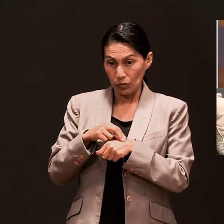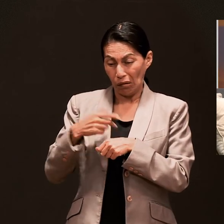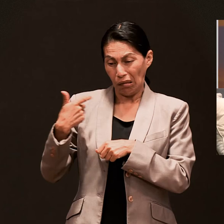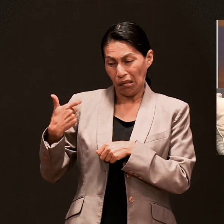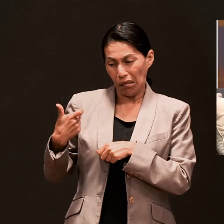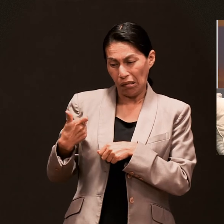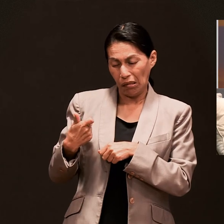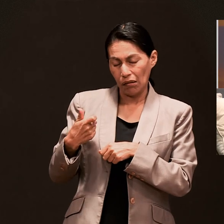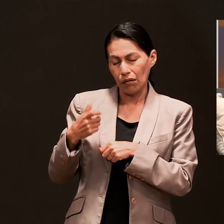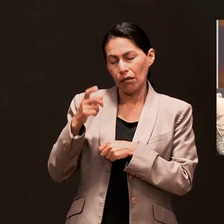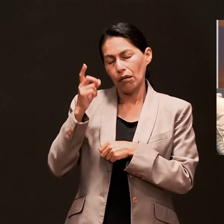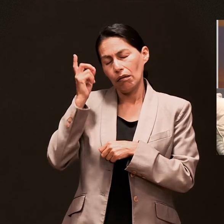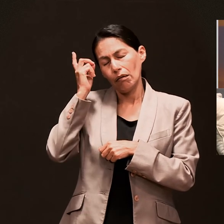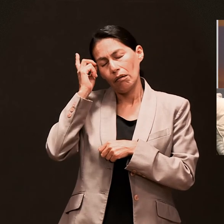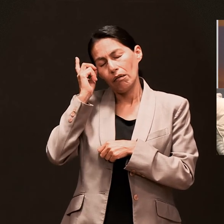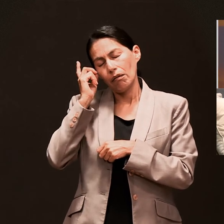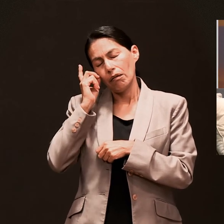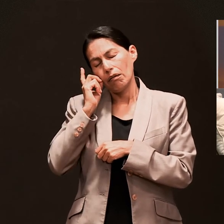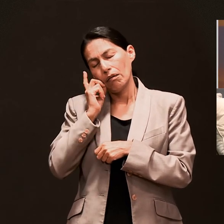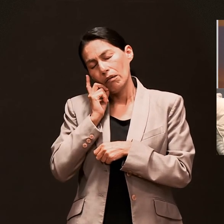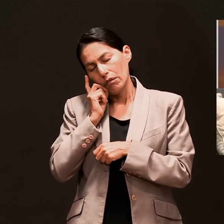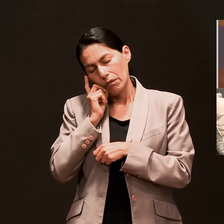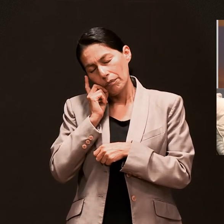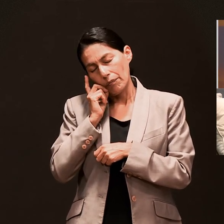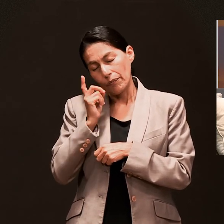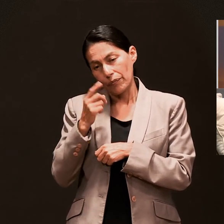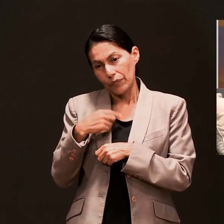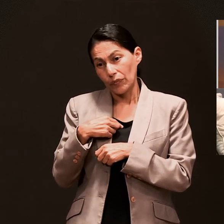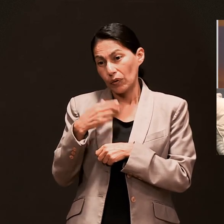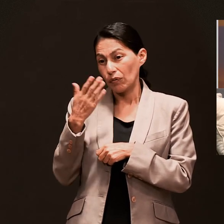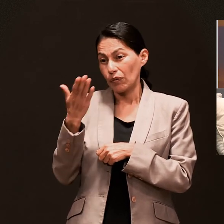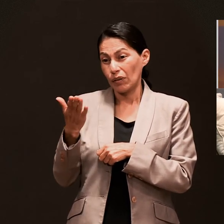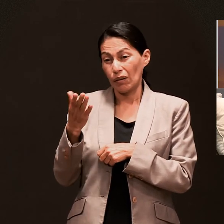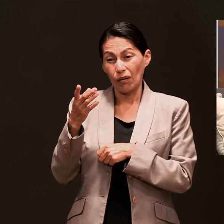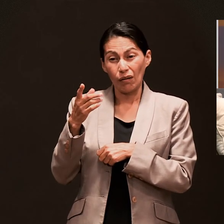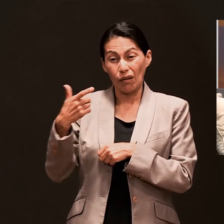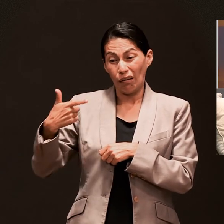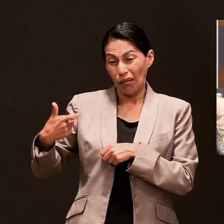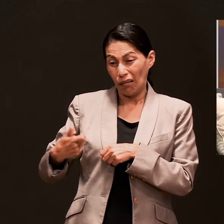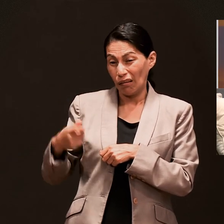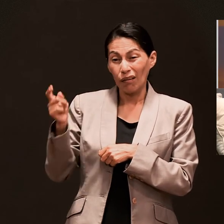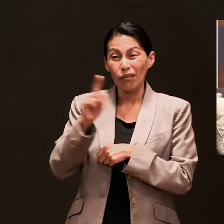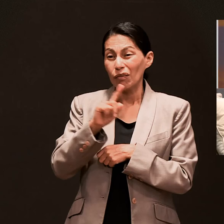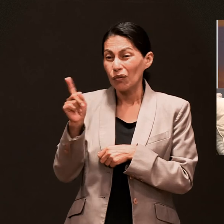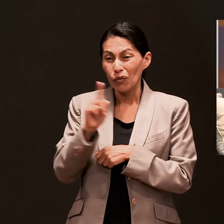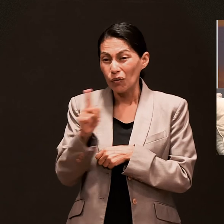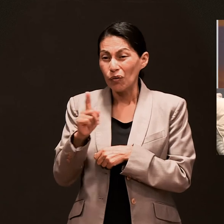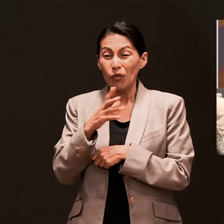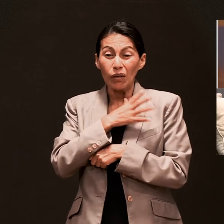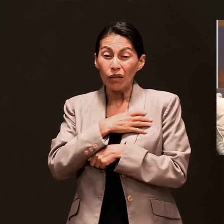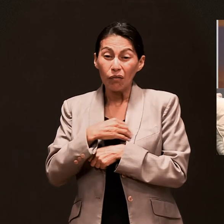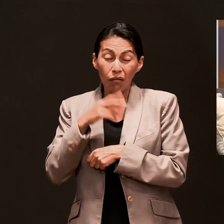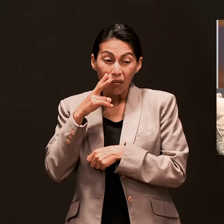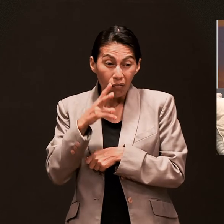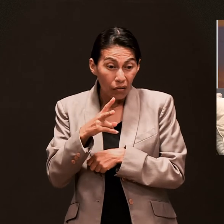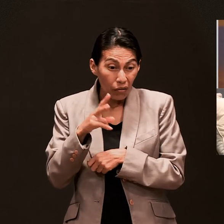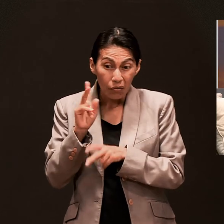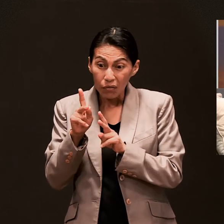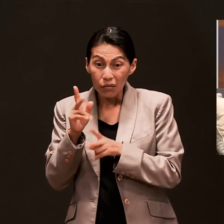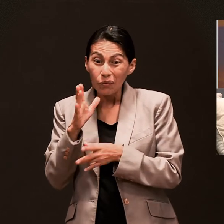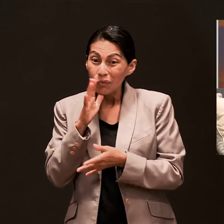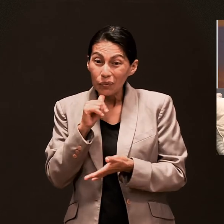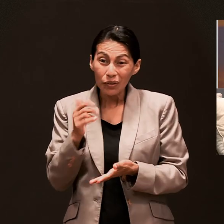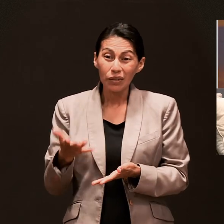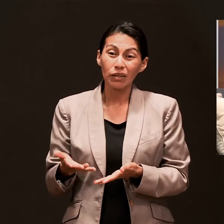se daba todo el tiempo y pedí que ya no me dieran más el medicamento porque yo no podía